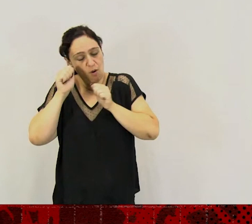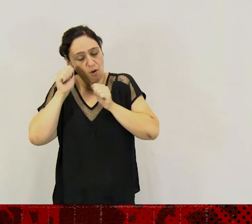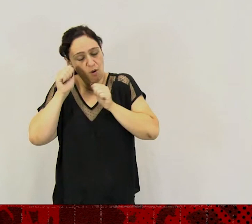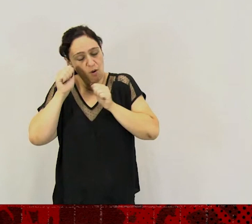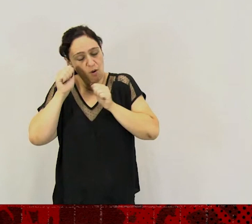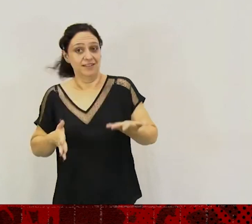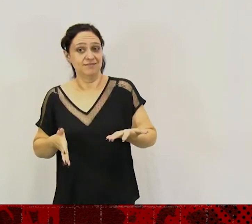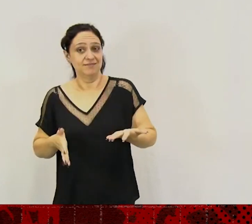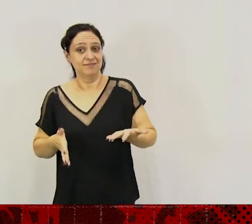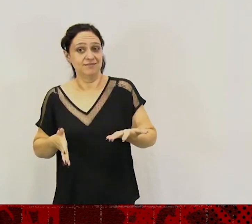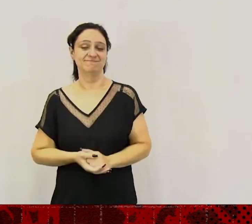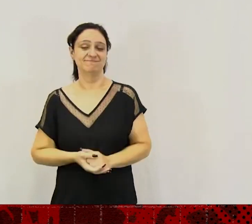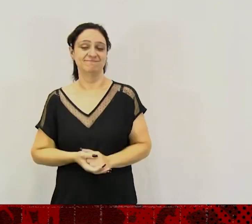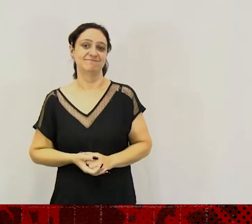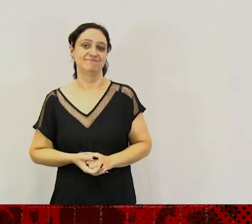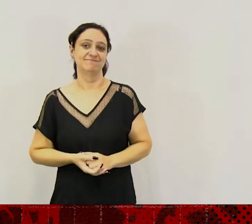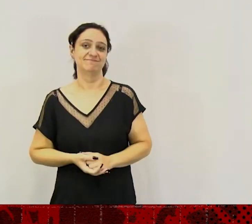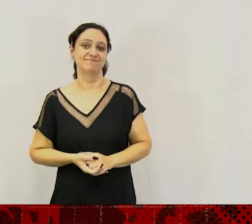Certo?